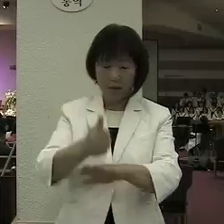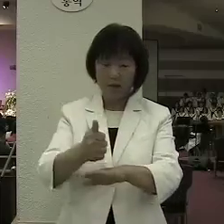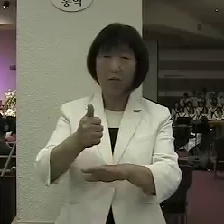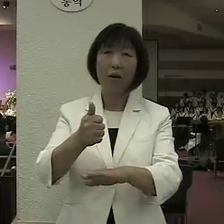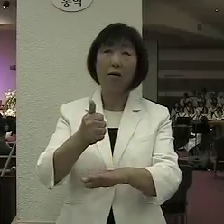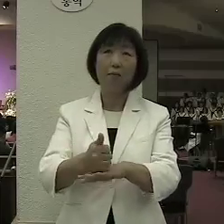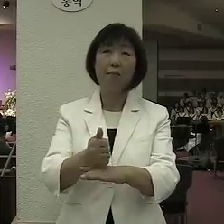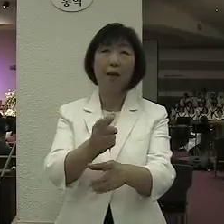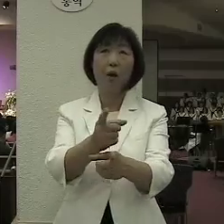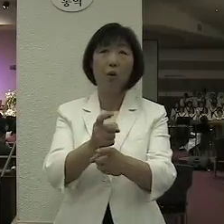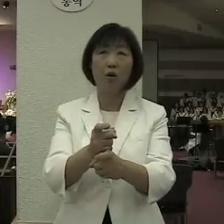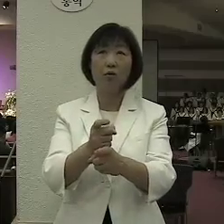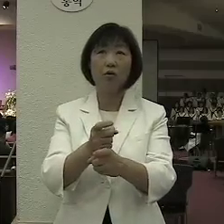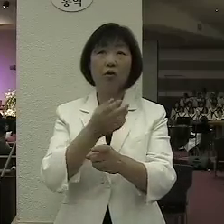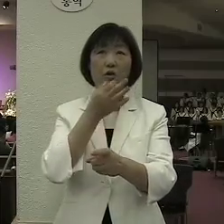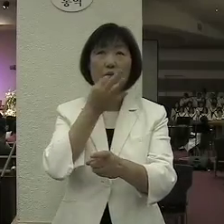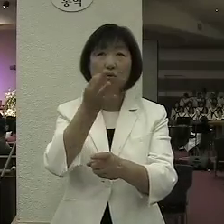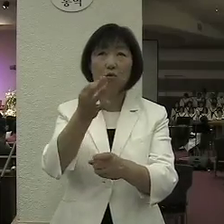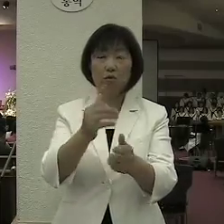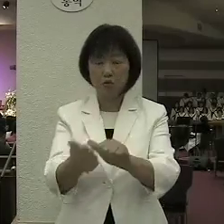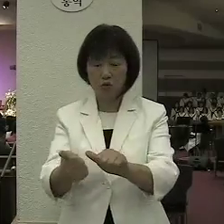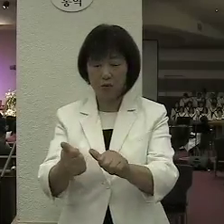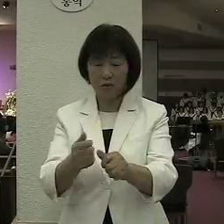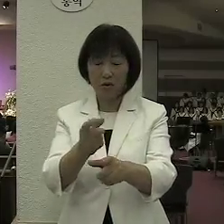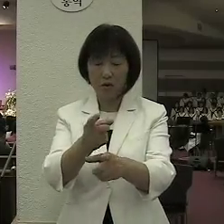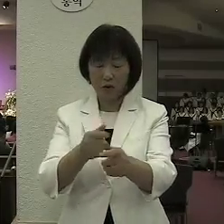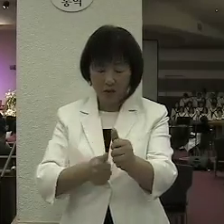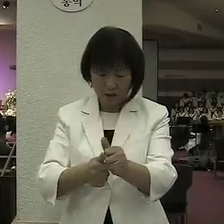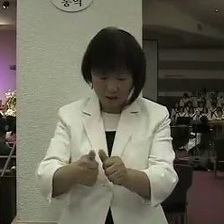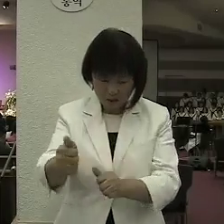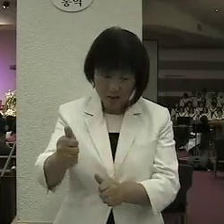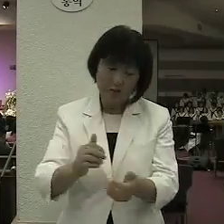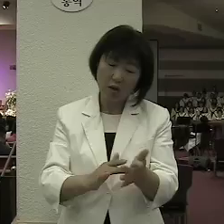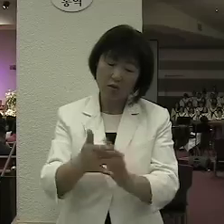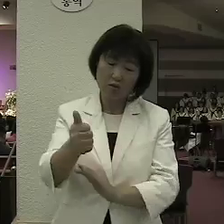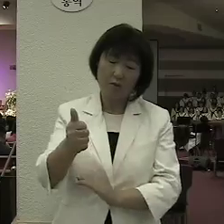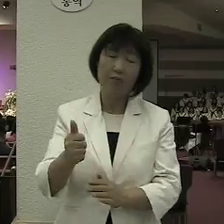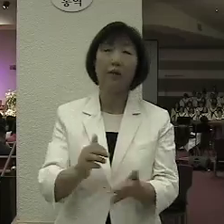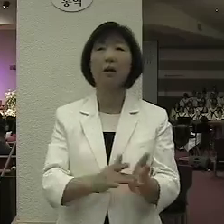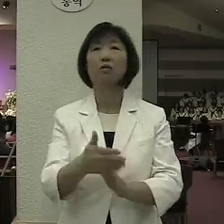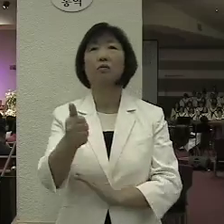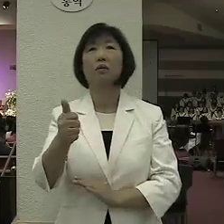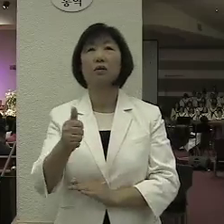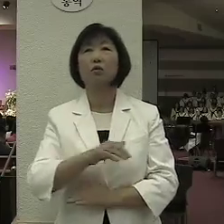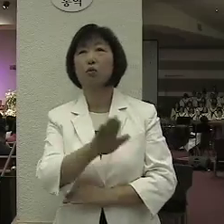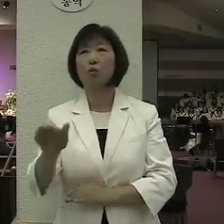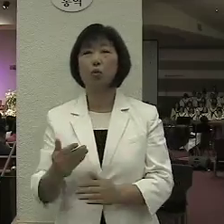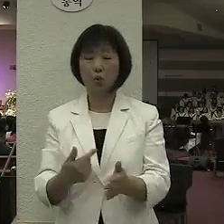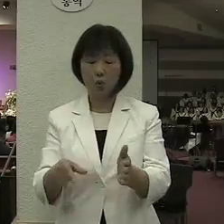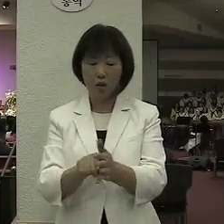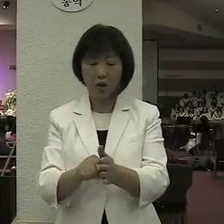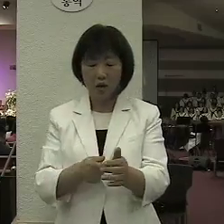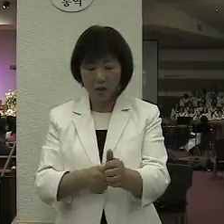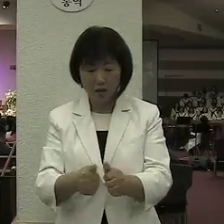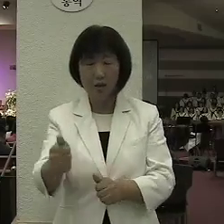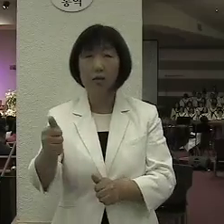대한민국 외치더라고요. 저도 외쳤어요. 근데 여러분, 다들 들어야 된다고 외쳤지만 그날 결과는 우리가